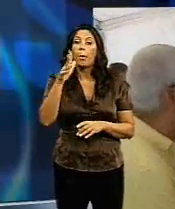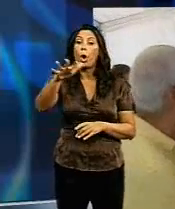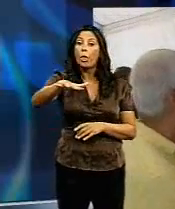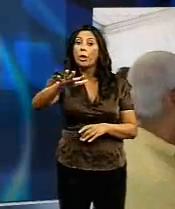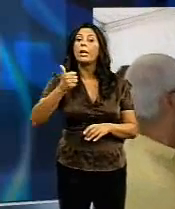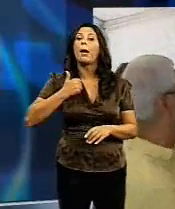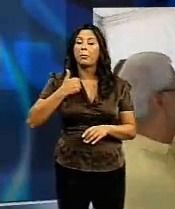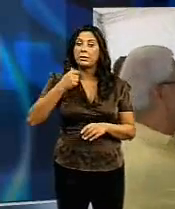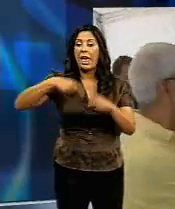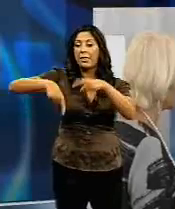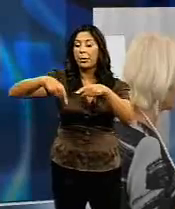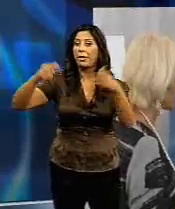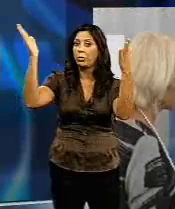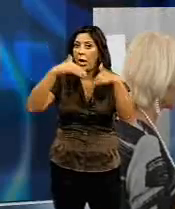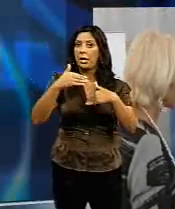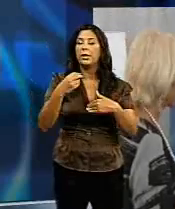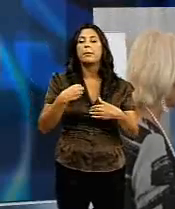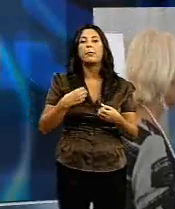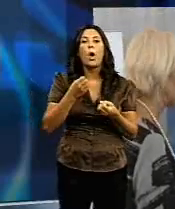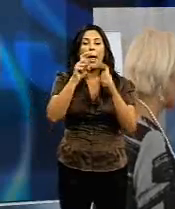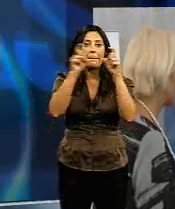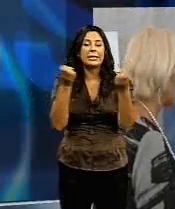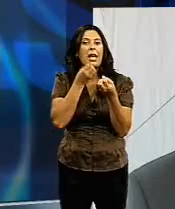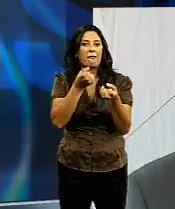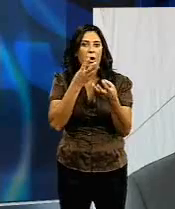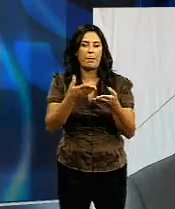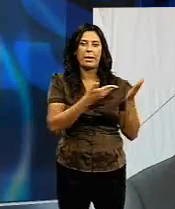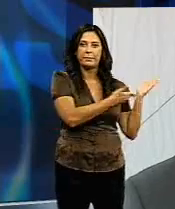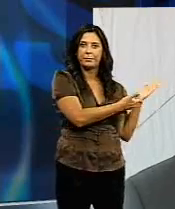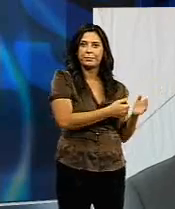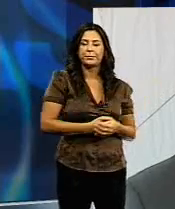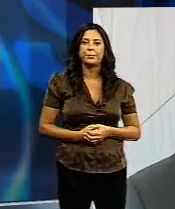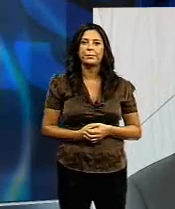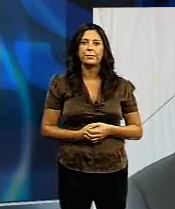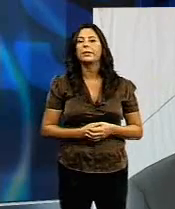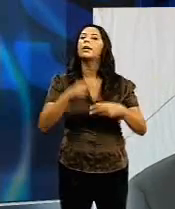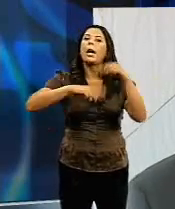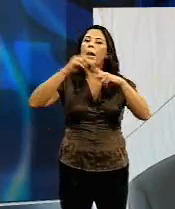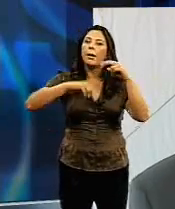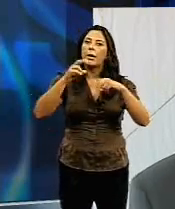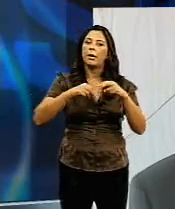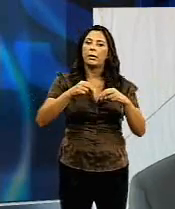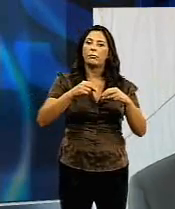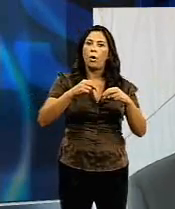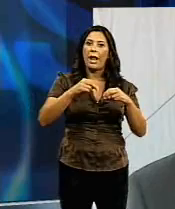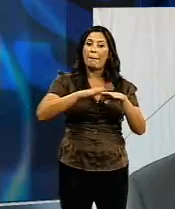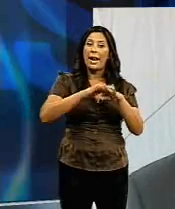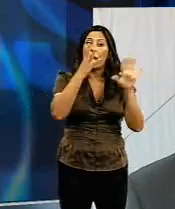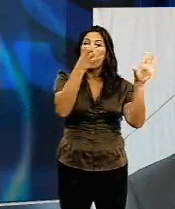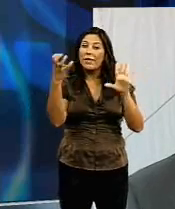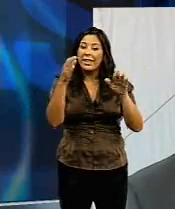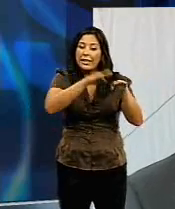hay circulación, según los responsables de Isolux Corbián. Una obra de un aparcamiento de 900 plazas es una obra